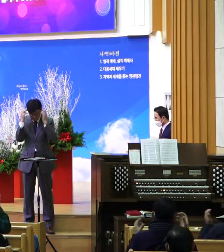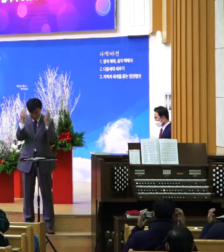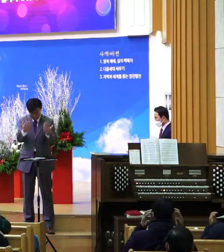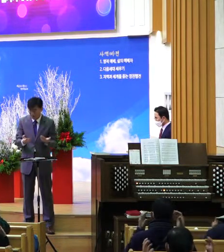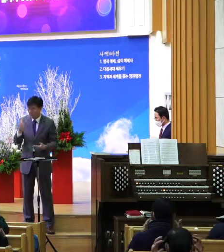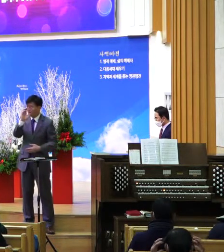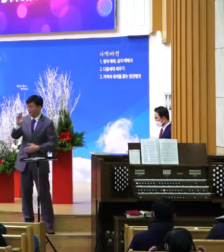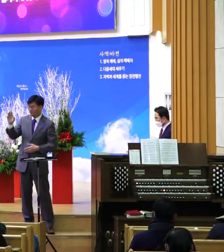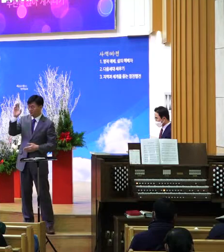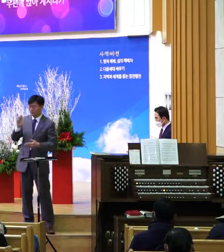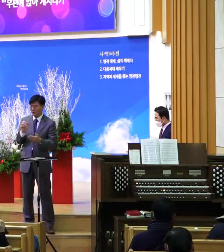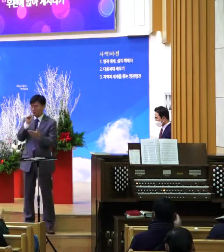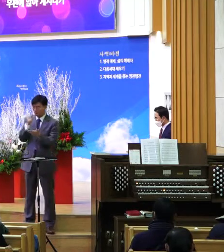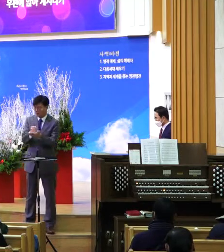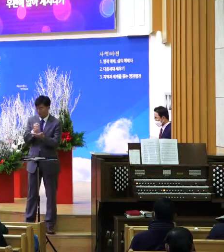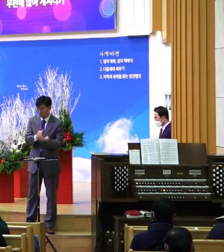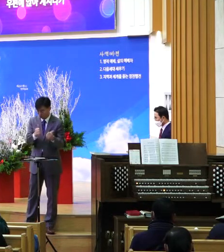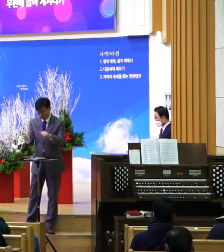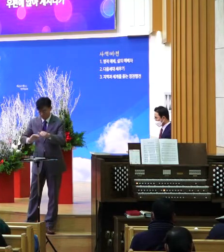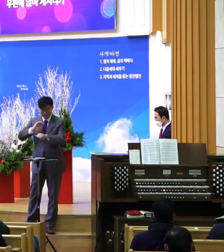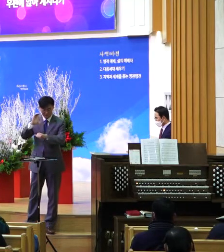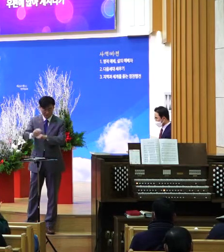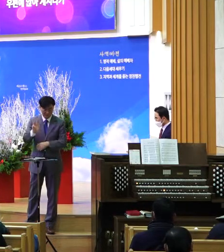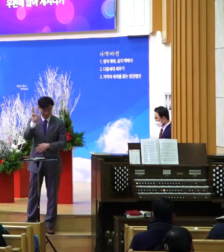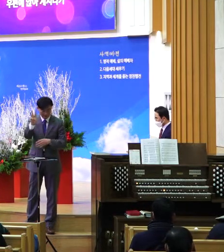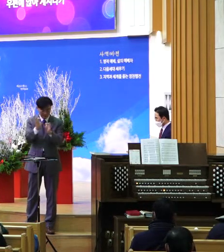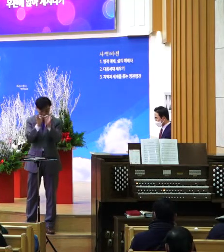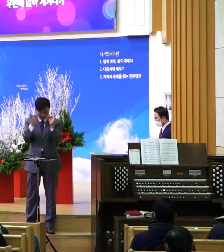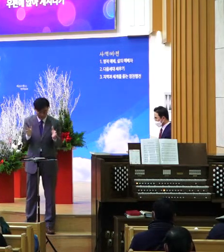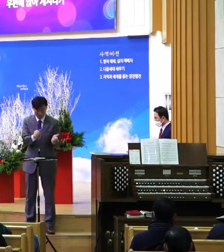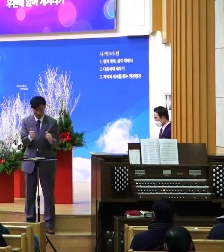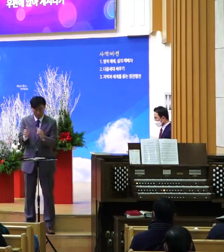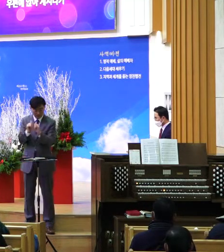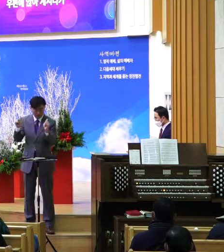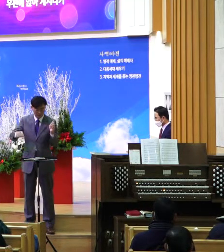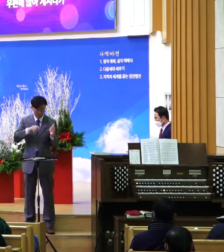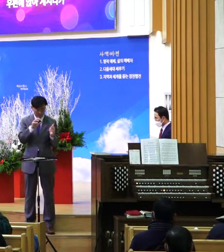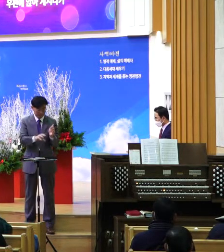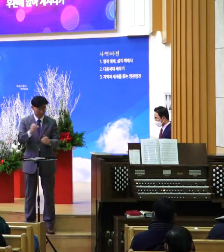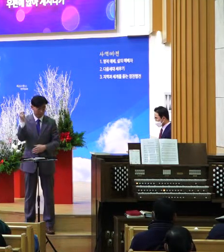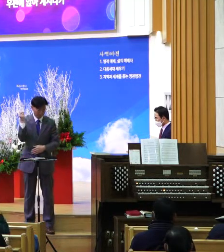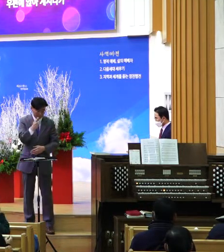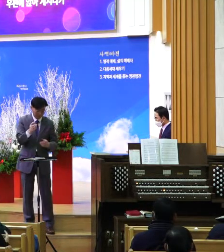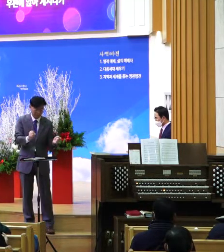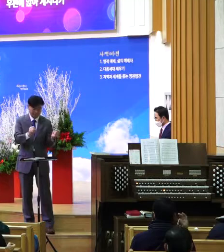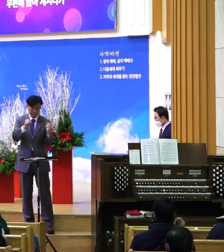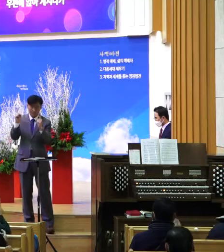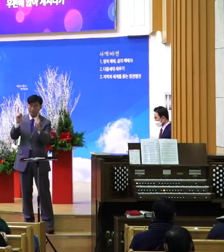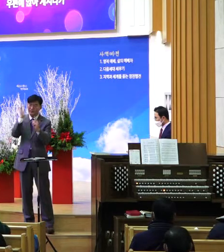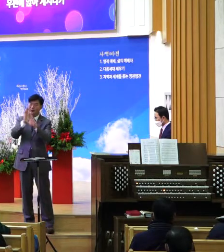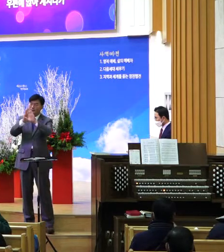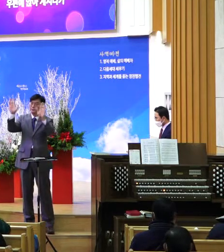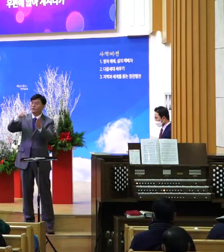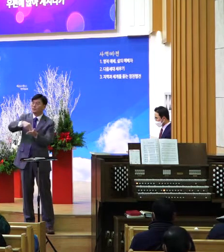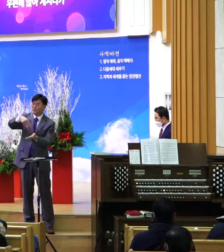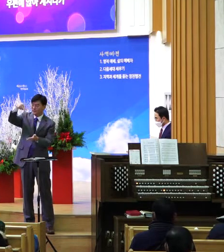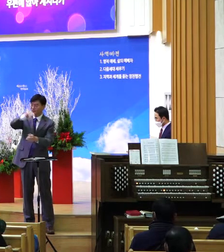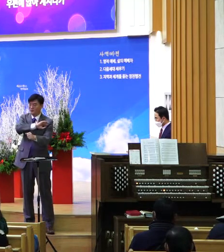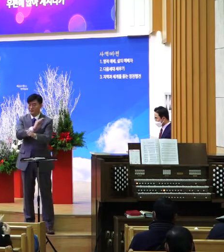십자가에 못 박혀 죽으시고 장사된 지 사흘 만에 죽은 자 가운데서 다시 살아나셨으며 하늘에